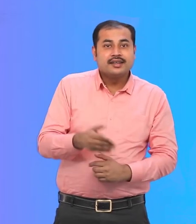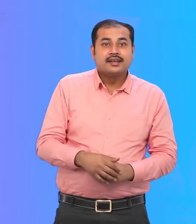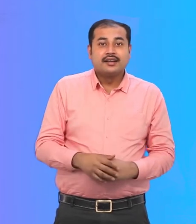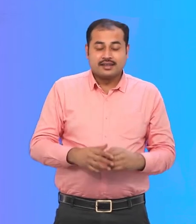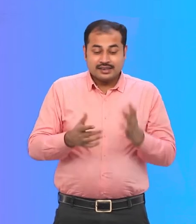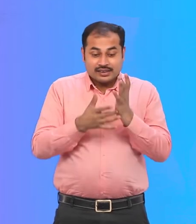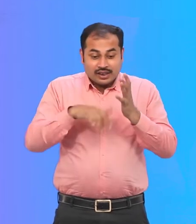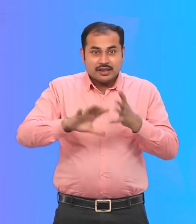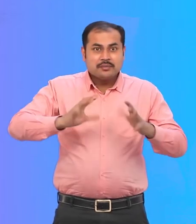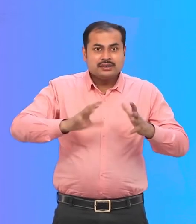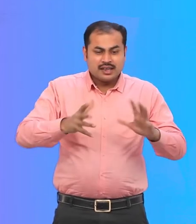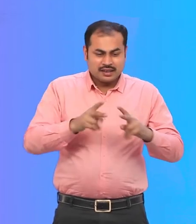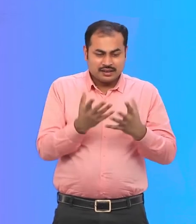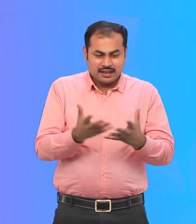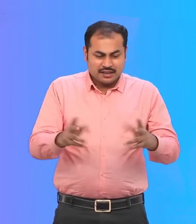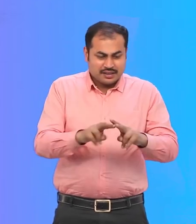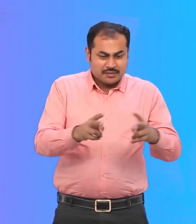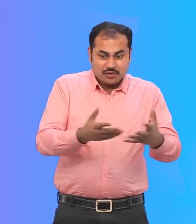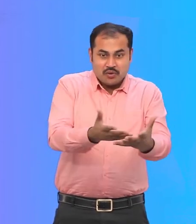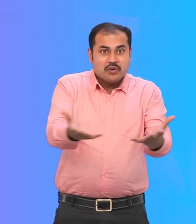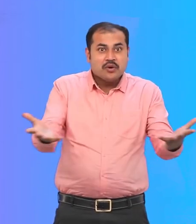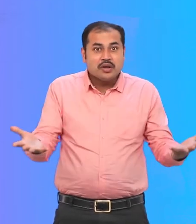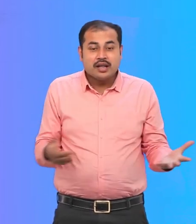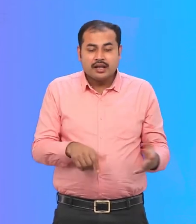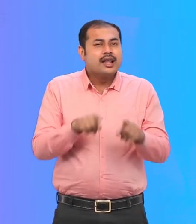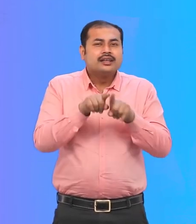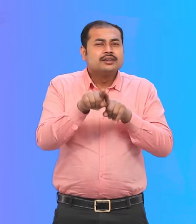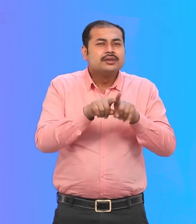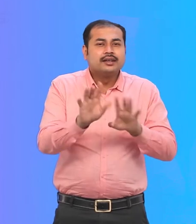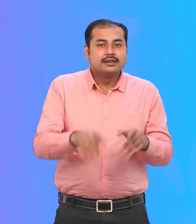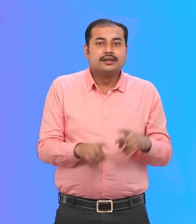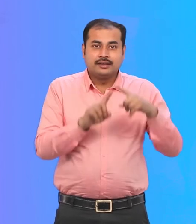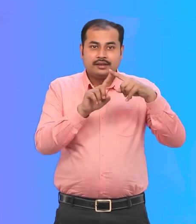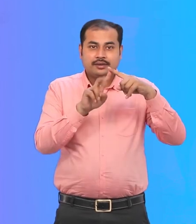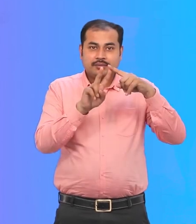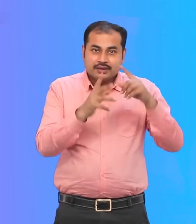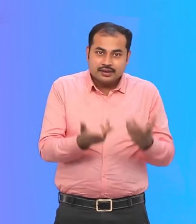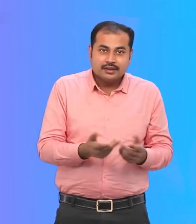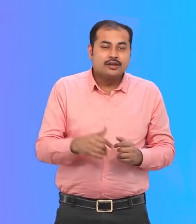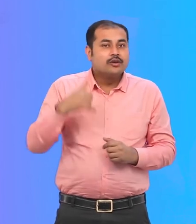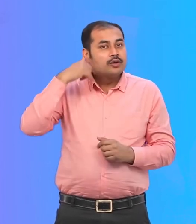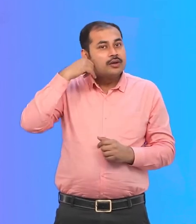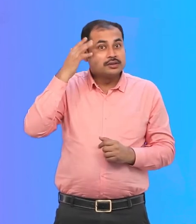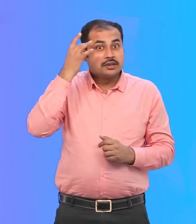इलेक्ट्रॉनिक उपकरण डिवाइस इस हैं जैसे कि टीवी फोन और कंप्यूटर